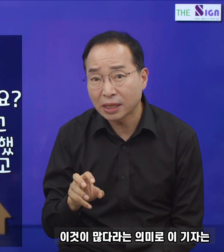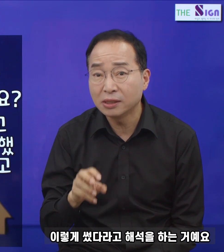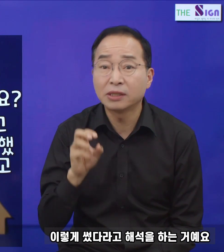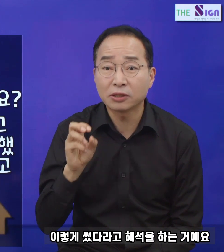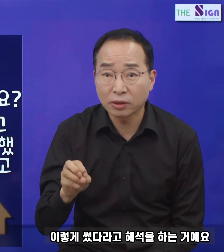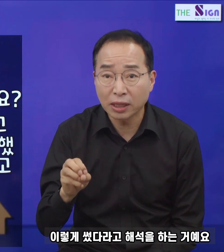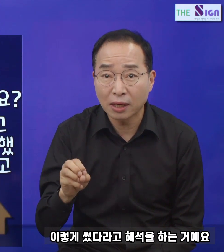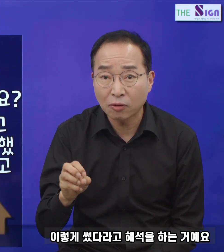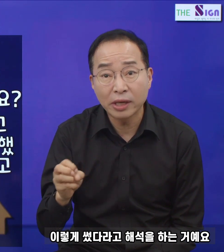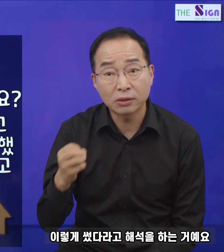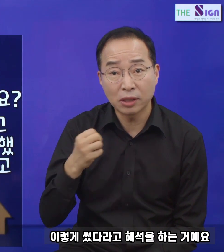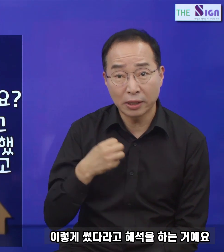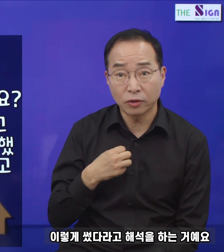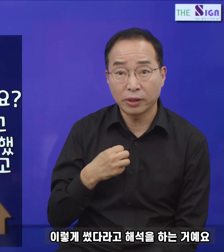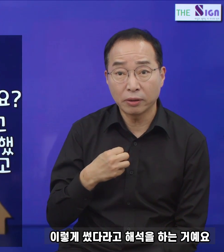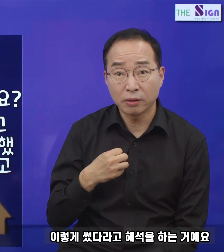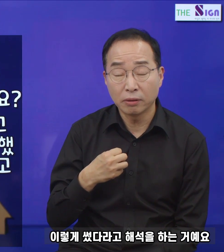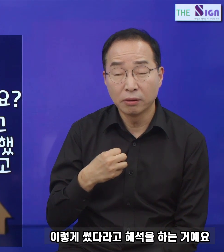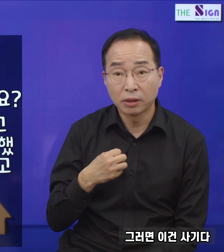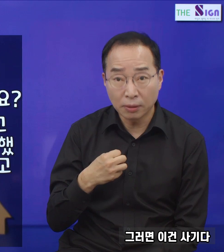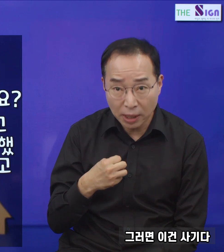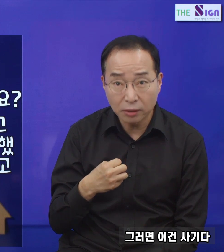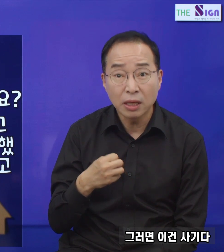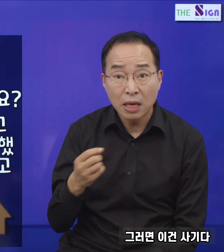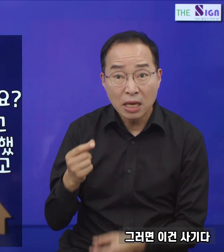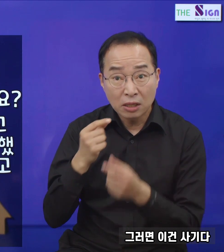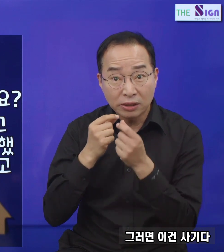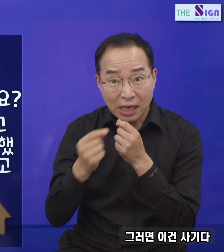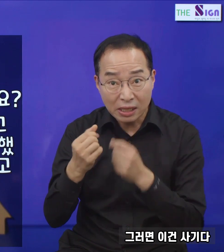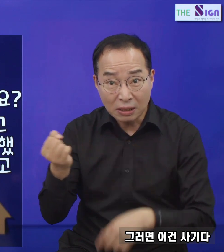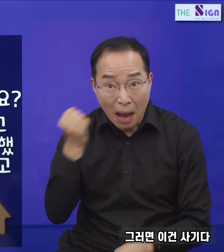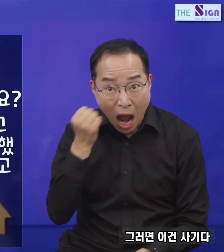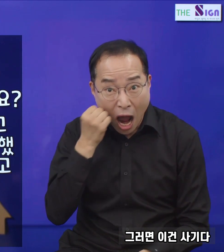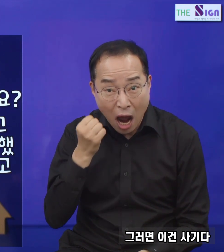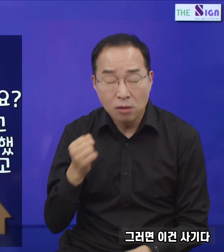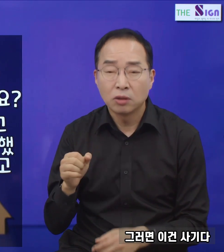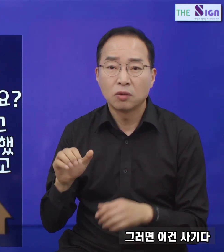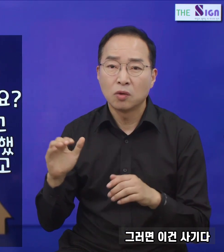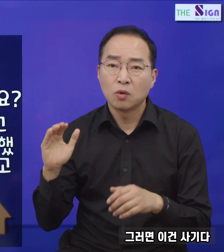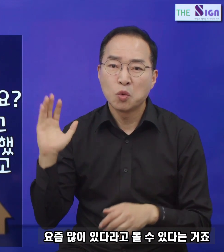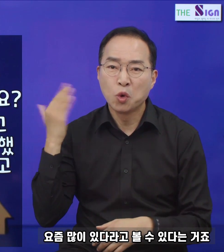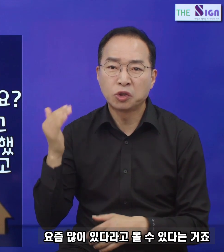이렇게 썼다라고 해석을 하는 거예요. 그러면 이런 사기가 요즘